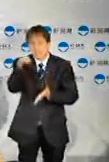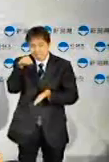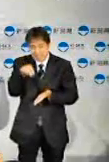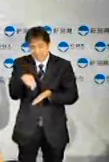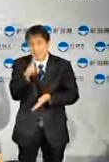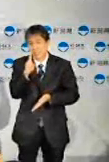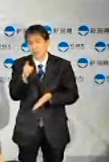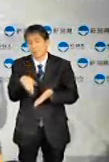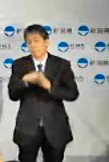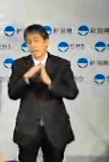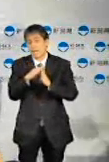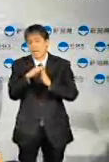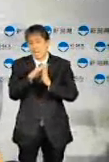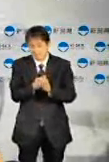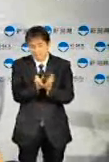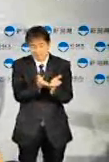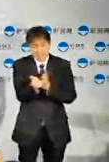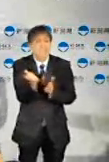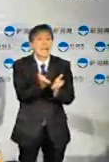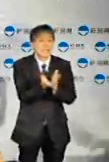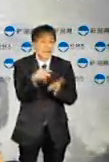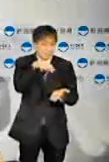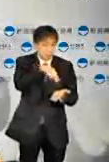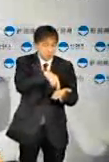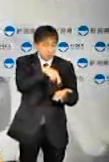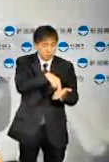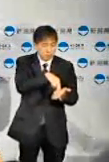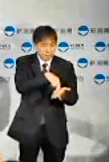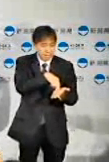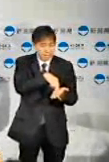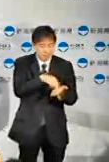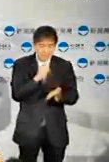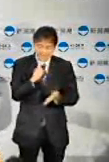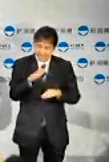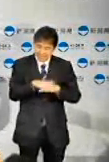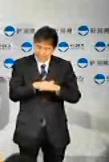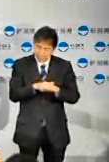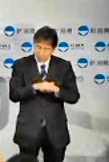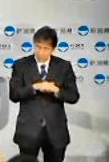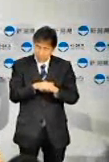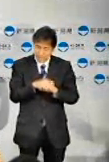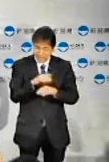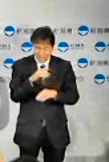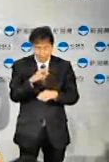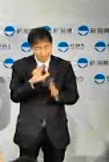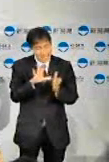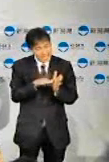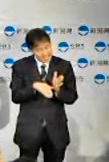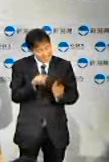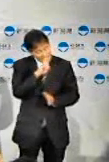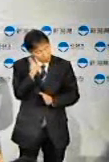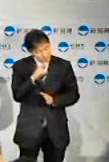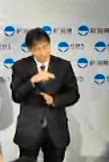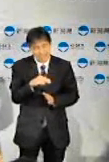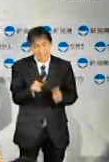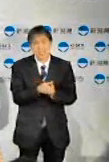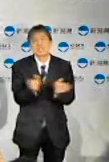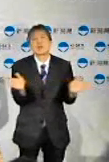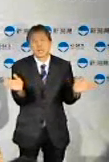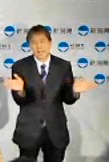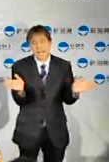権である新潟にとってはまた一つこう何で言い方変ですけど、こうあのレパートリーが増えたようなもんですよね。